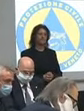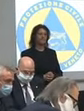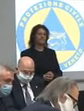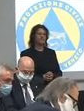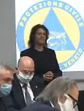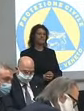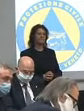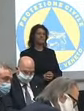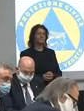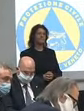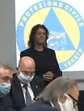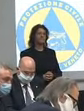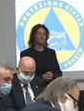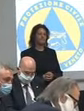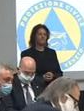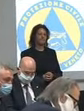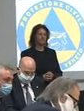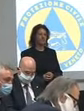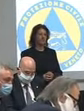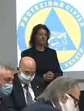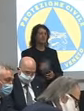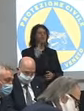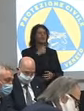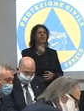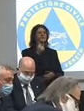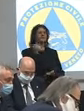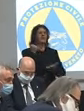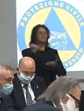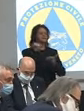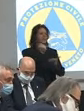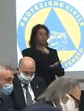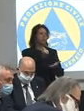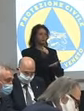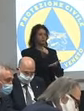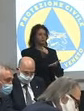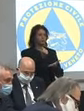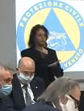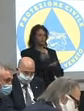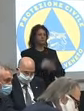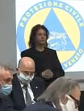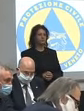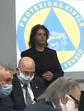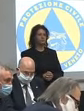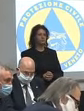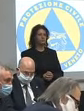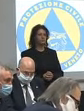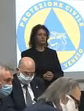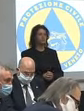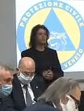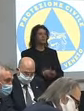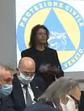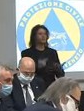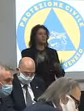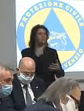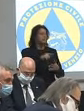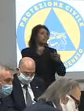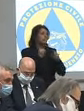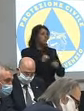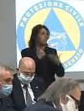Presidente, siccome per quanto riguarda il finanziamento, siccome si parla di una linea di credito che potrebbe arrivare dall'Europa